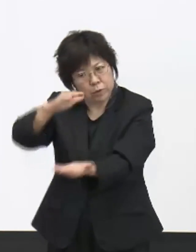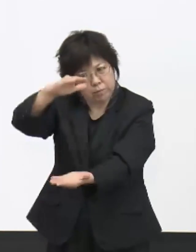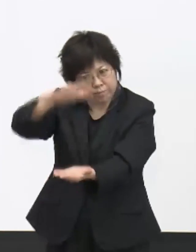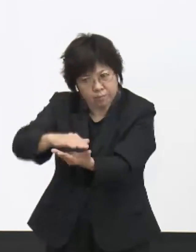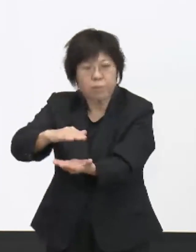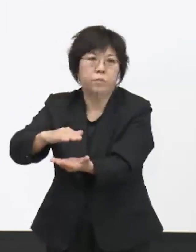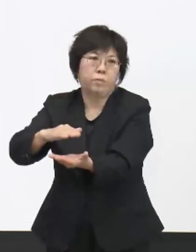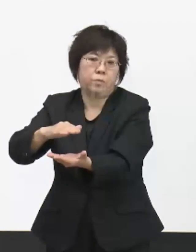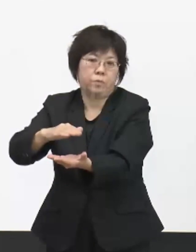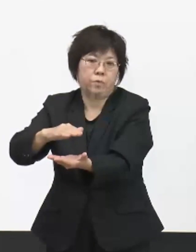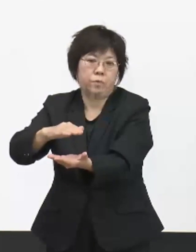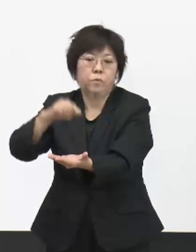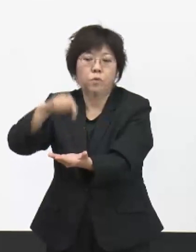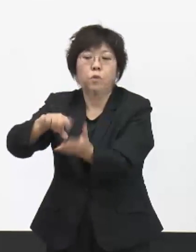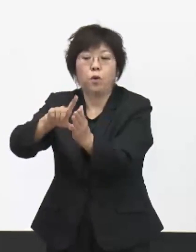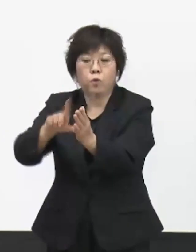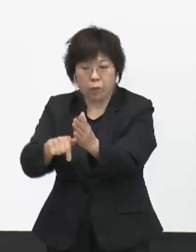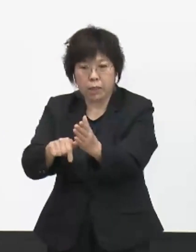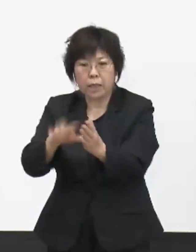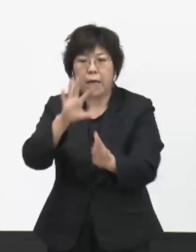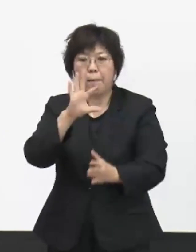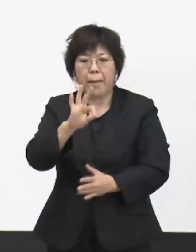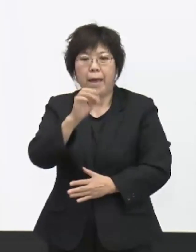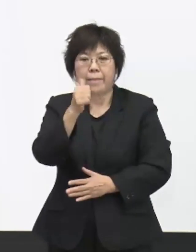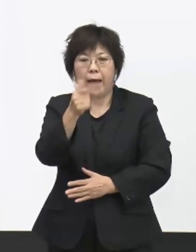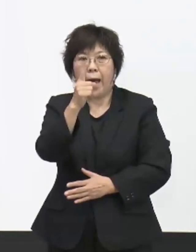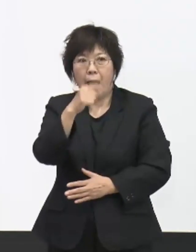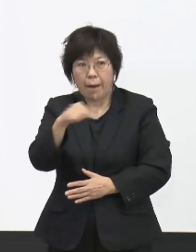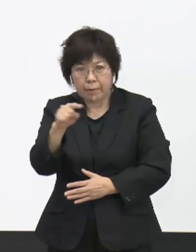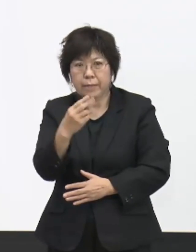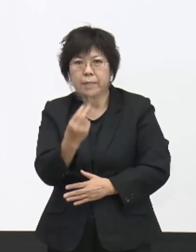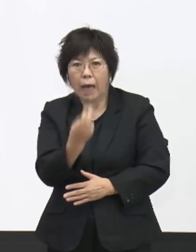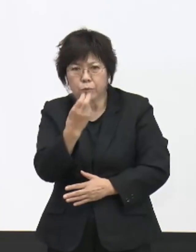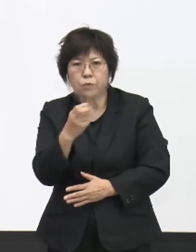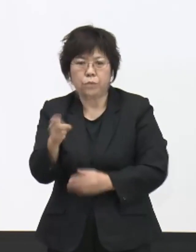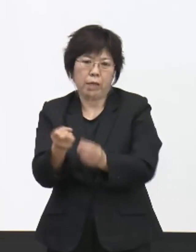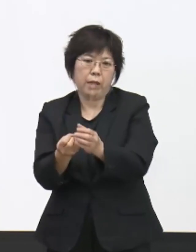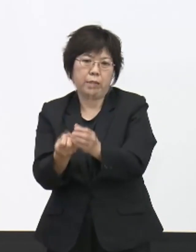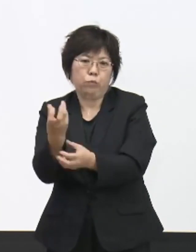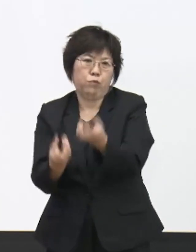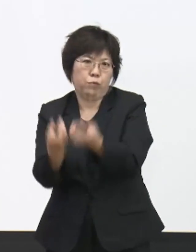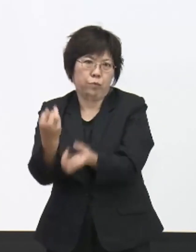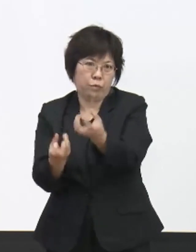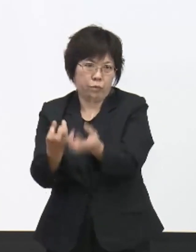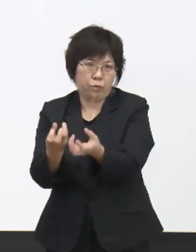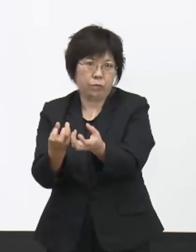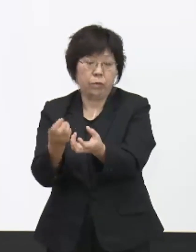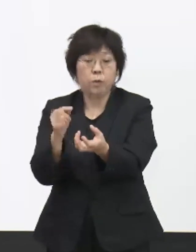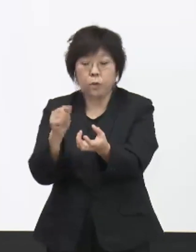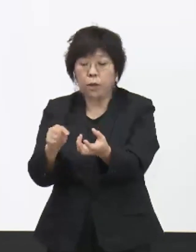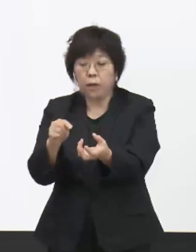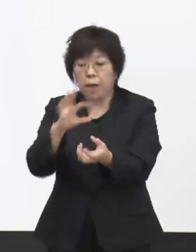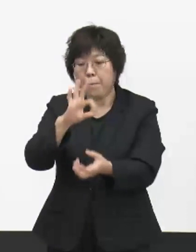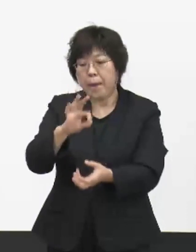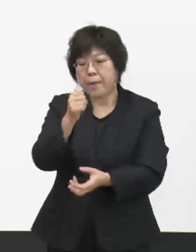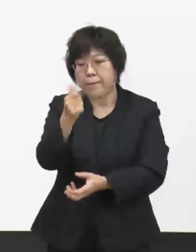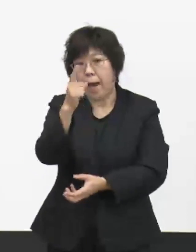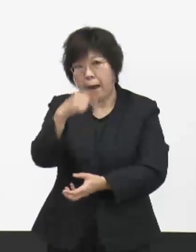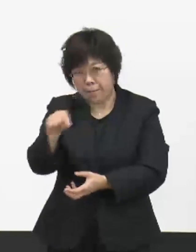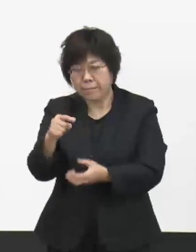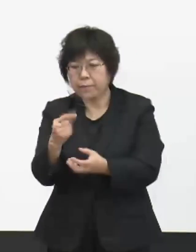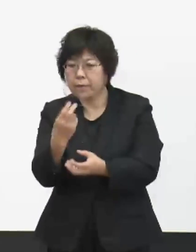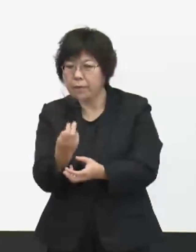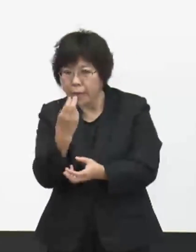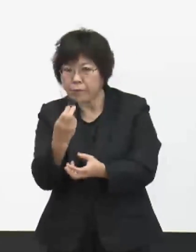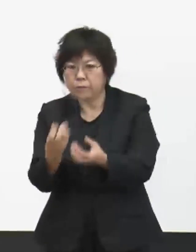ス、いわゆるメタンガスが発生します。そのガスはここの汚泥、この